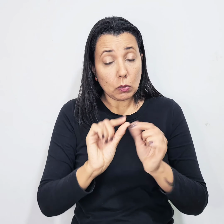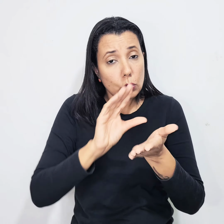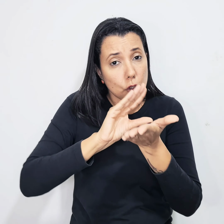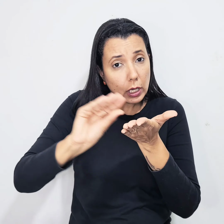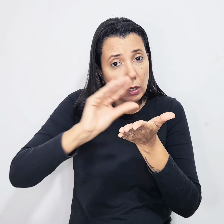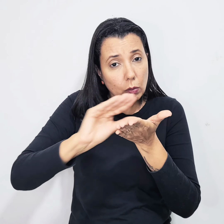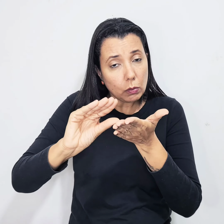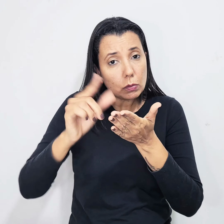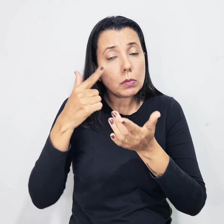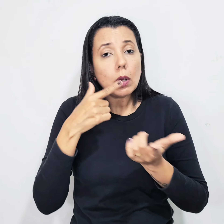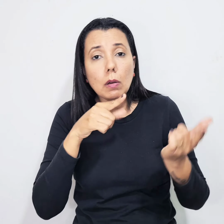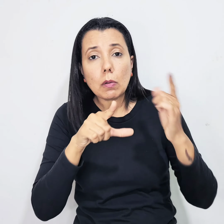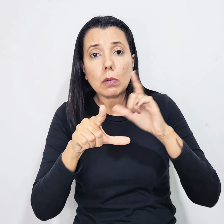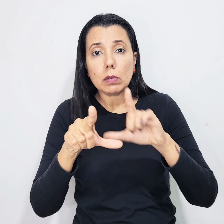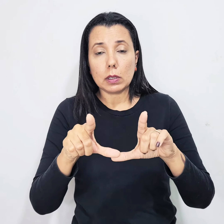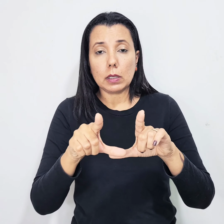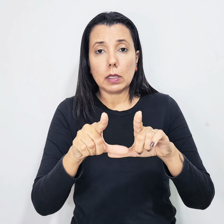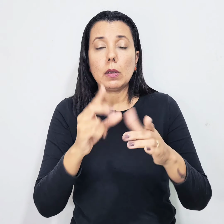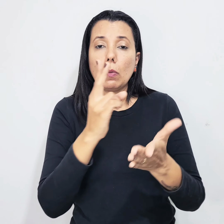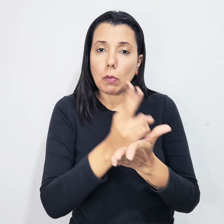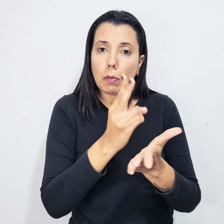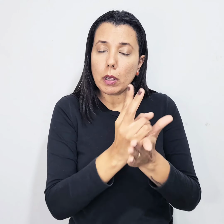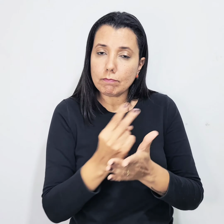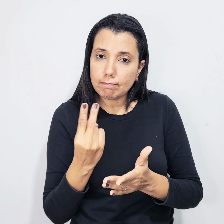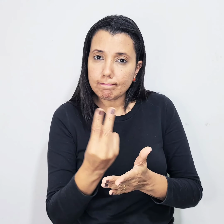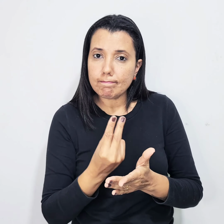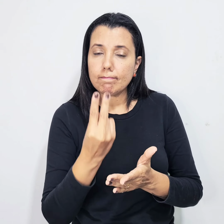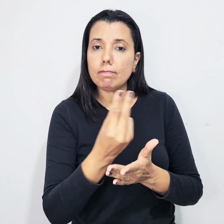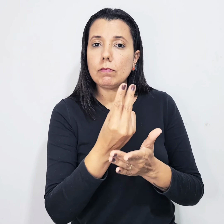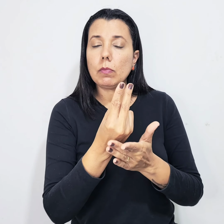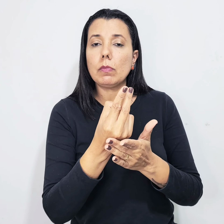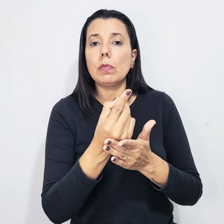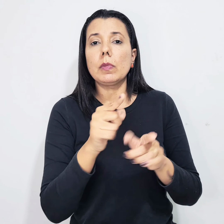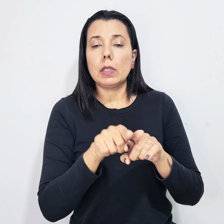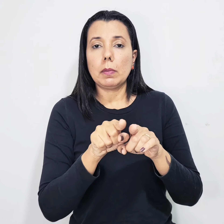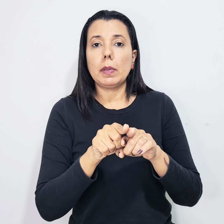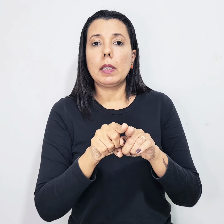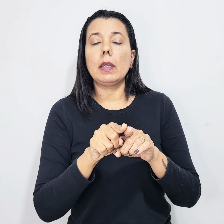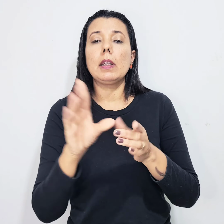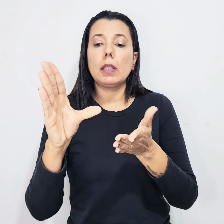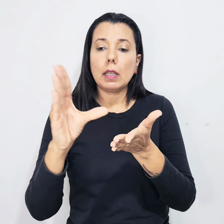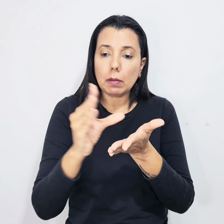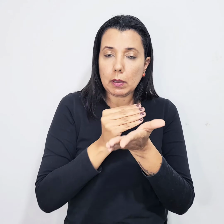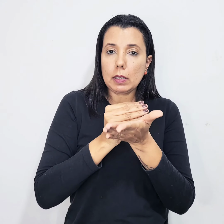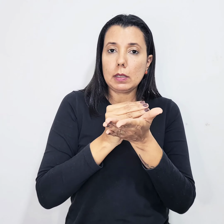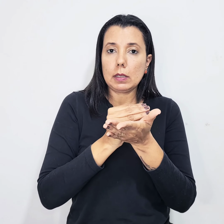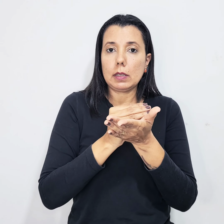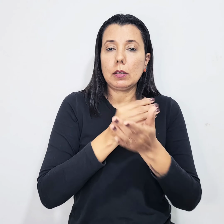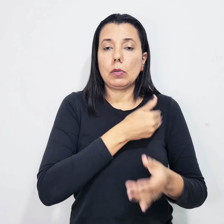para garantir os mesmos valores de repasses da União aos outros